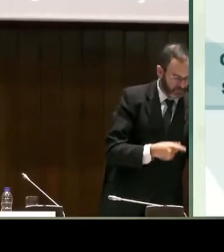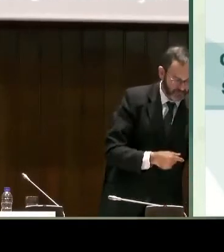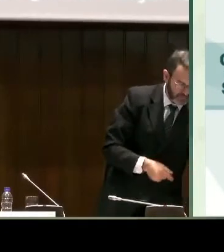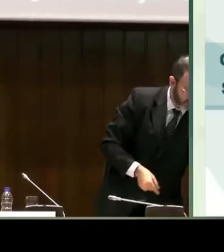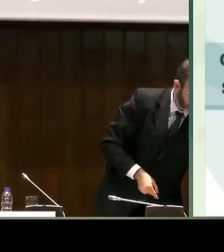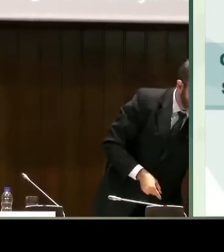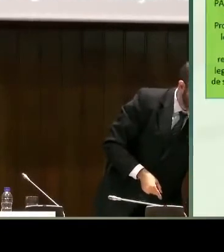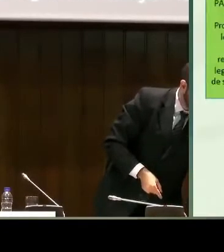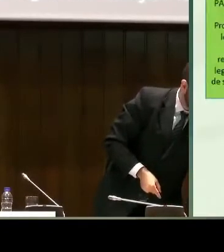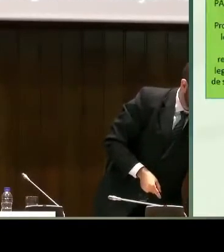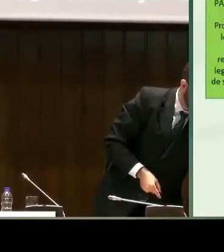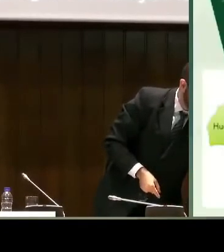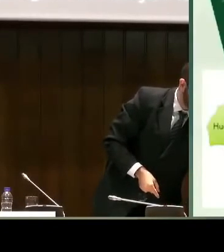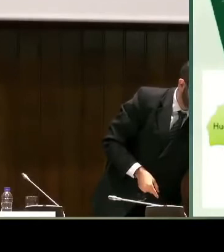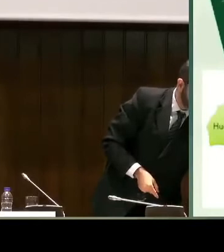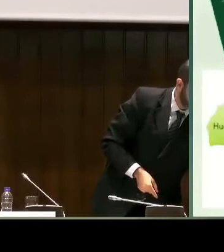PowerPoint? ¿Pasa solo? Ah, mira, fíjate.